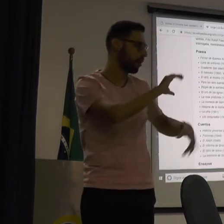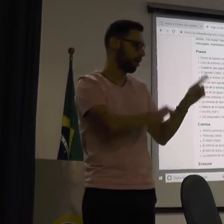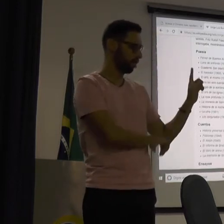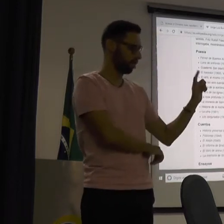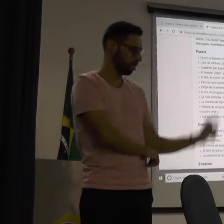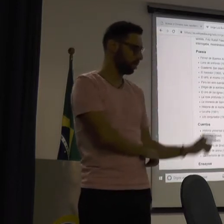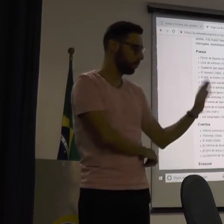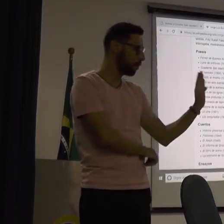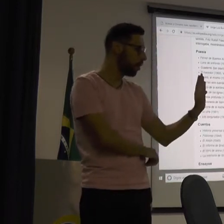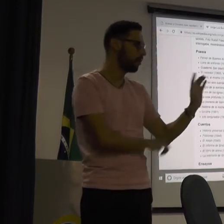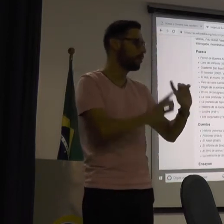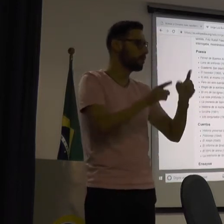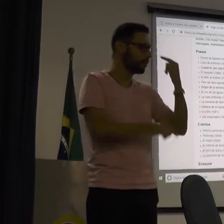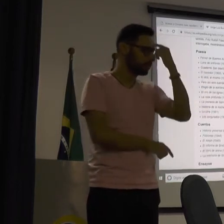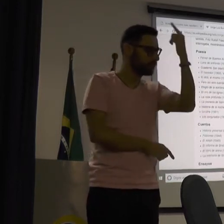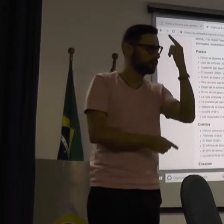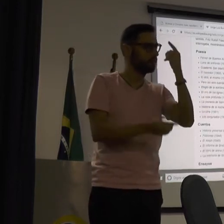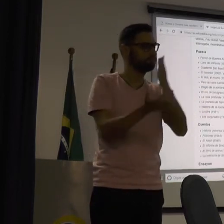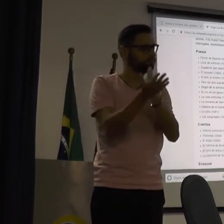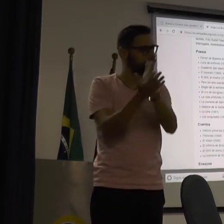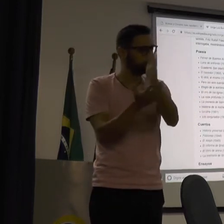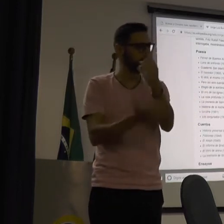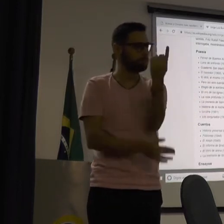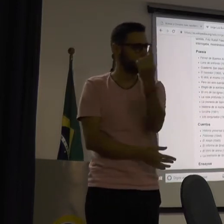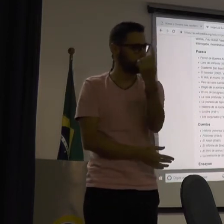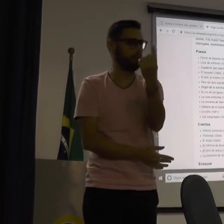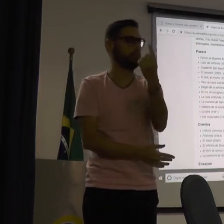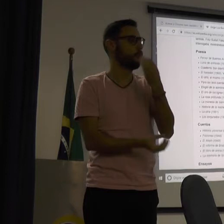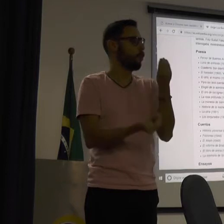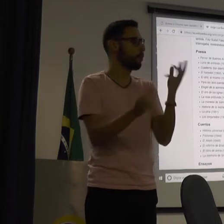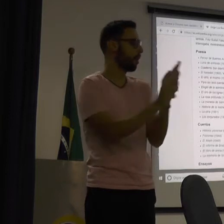O primeiro, a relação com línguas estrangeiras.